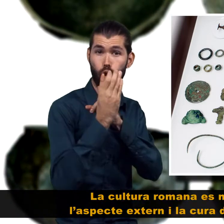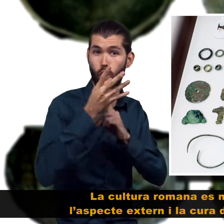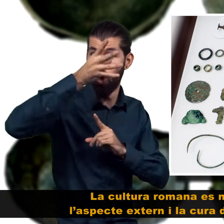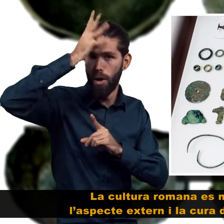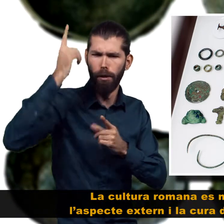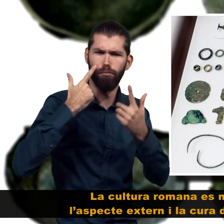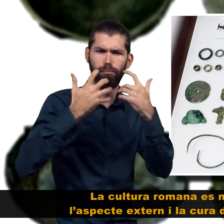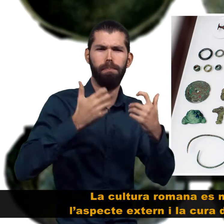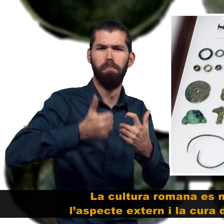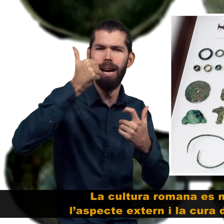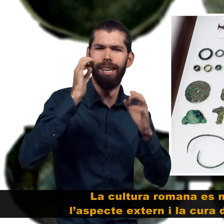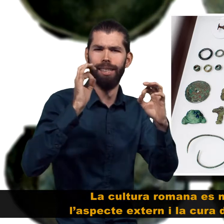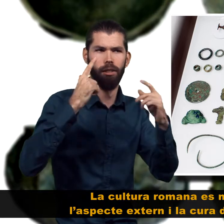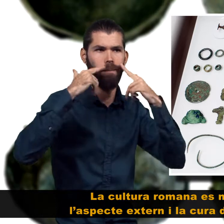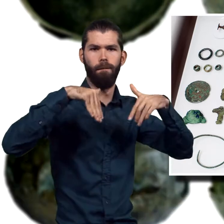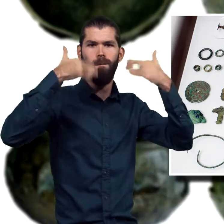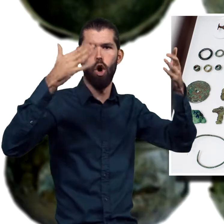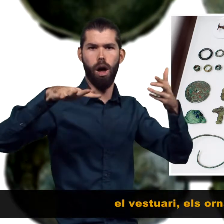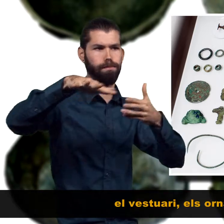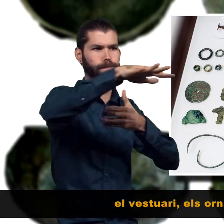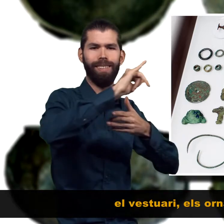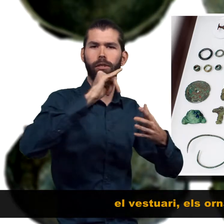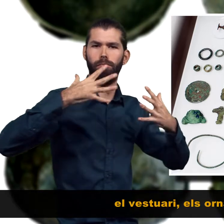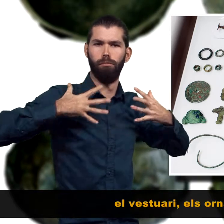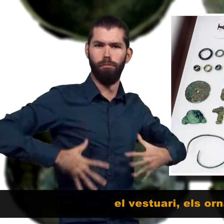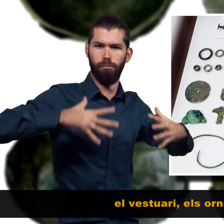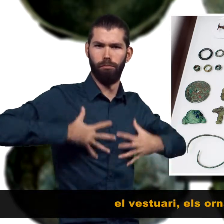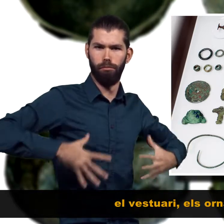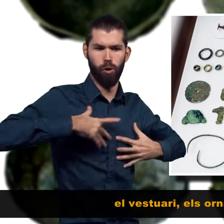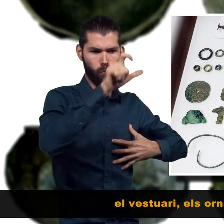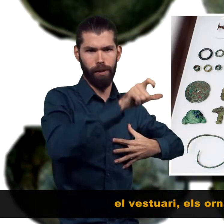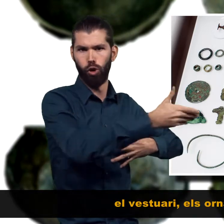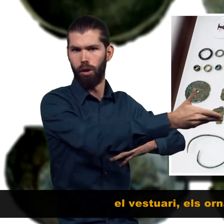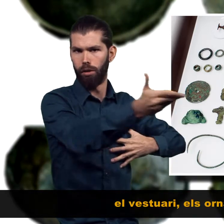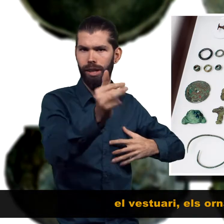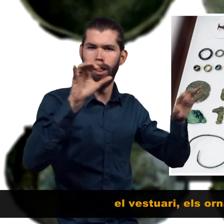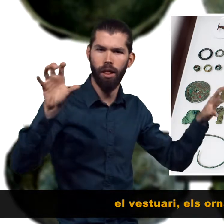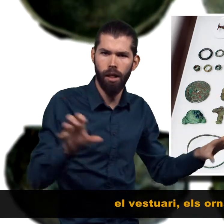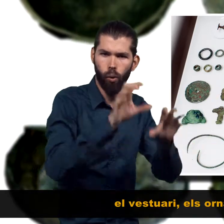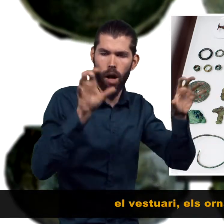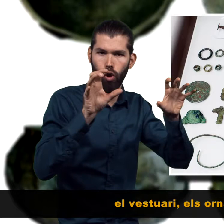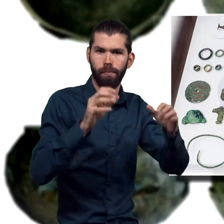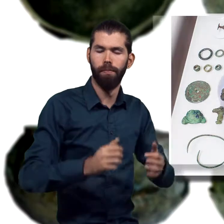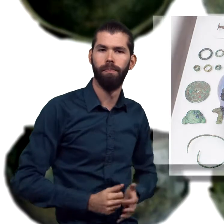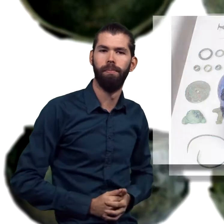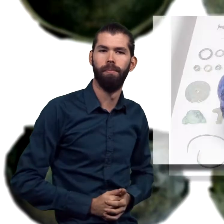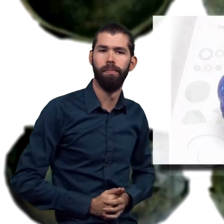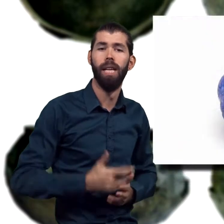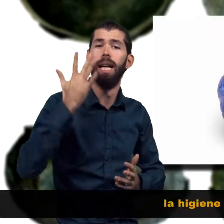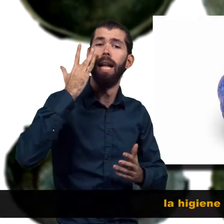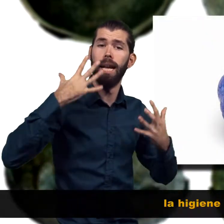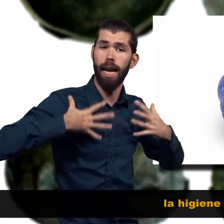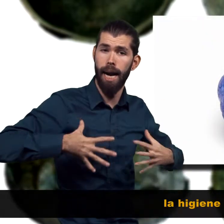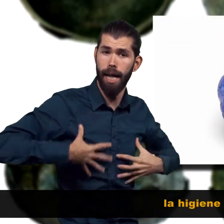en la privada. La cultura romana es manifesta en l'aspecte extern i la cura de les persones, el